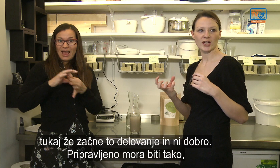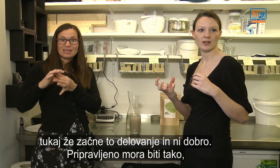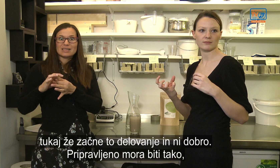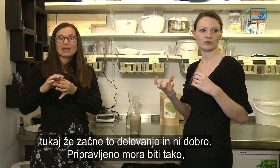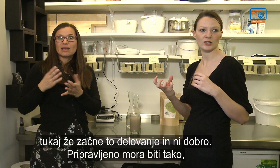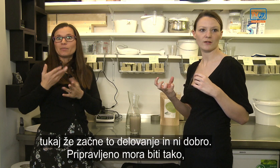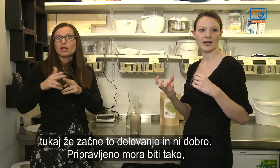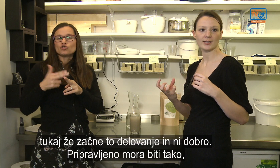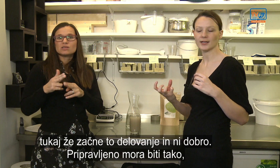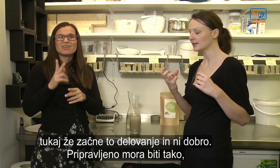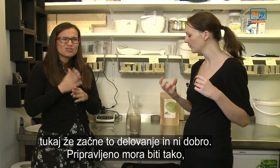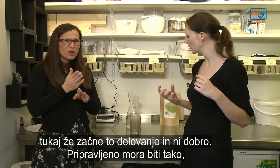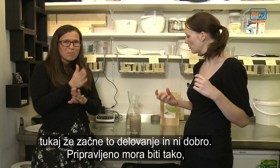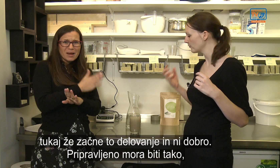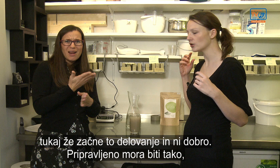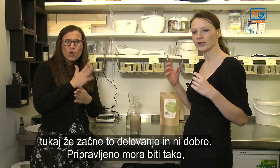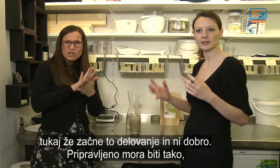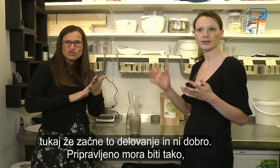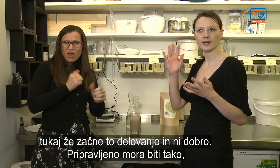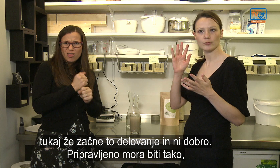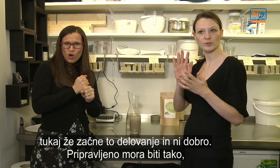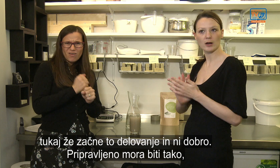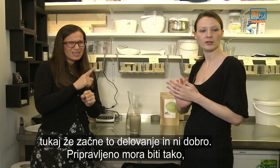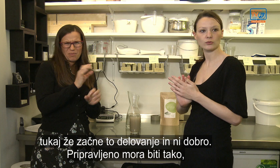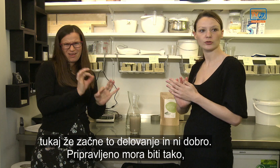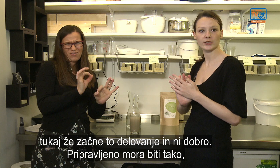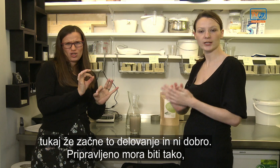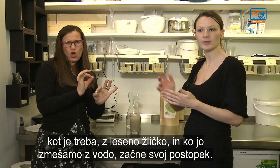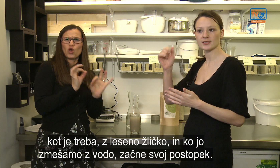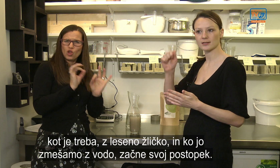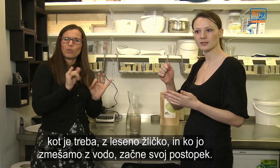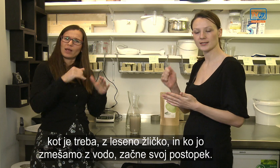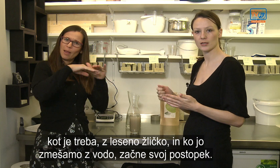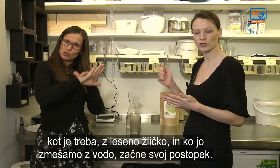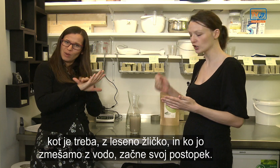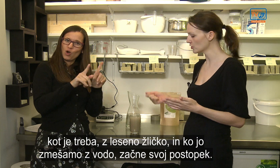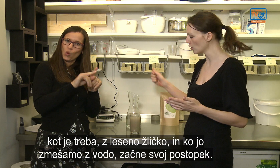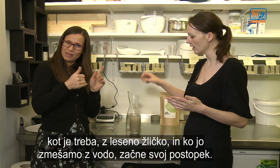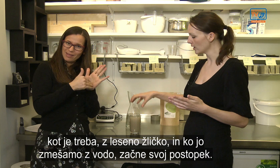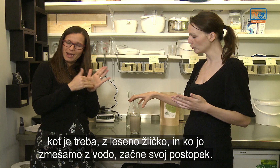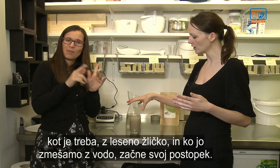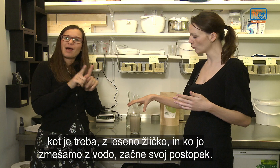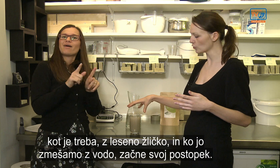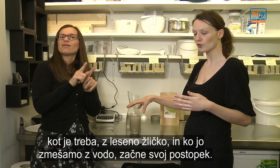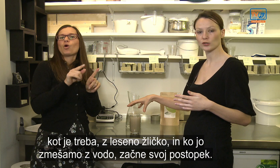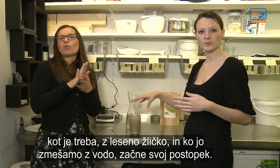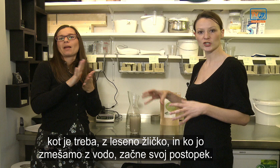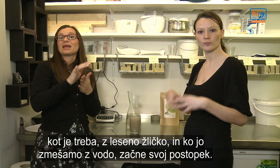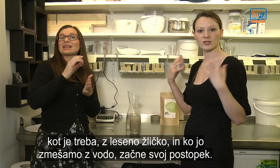začne to delovanje in ni fino. Fino je, da je pospravljen tako, kot je treba, z leseno žlicko in potem, ko jo z vodo zmešamo, začne